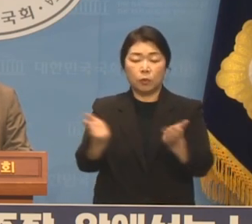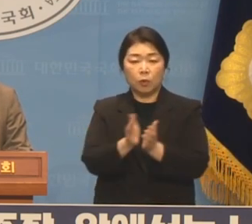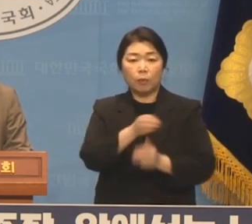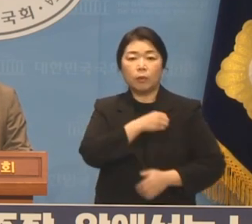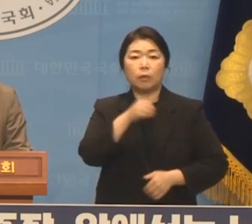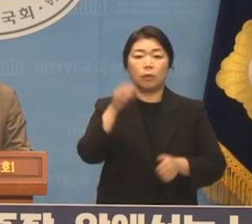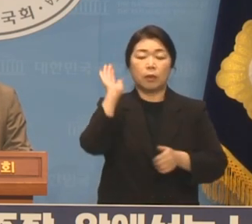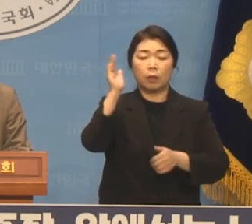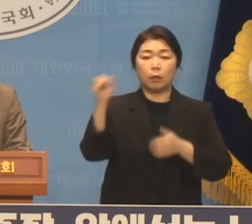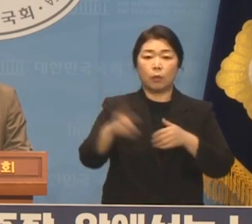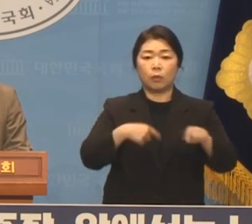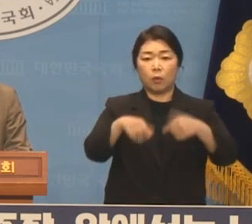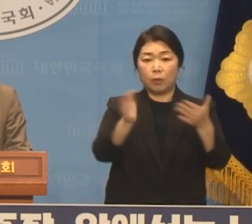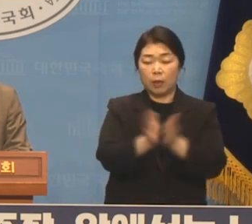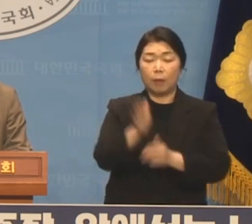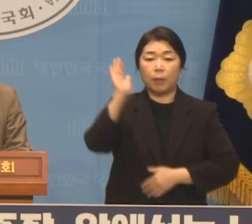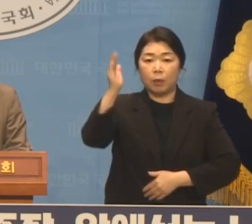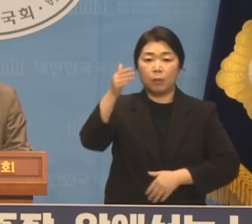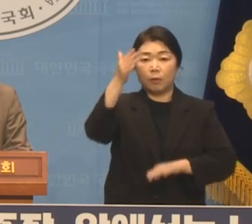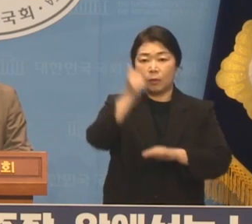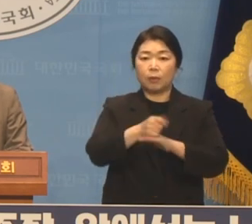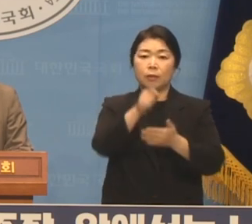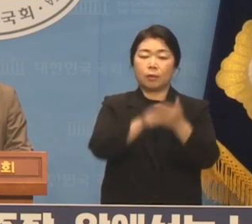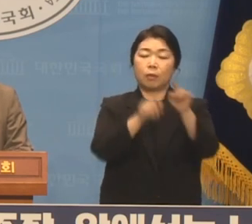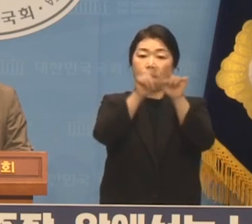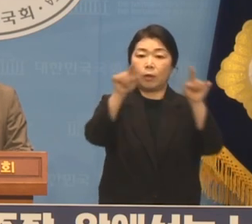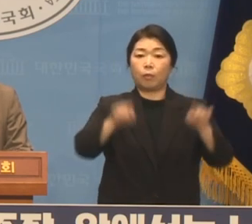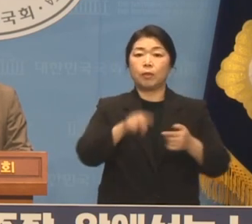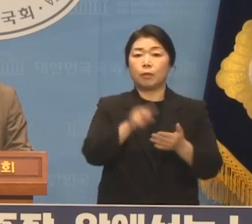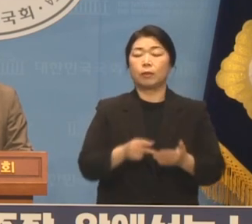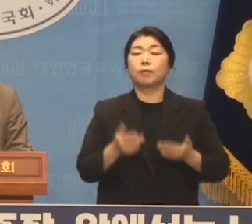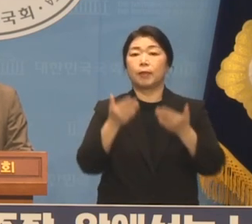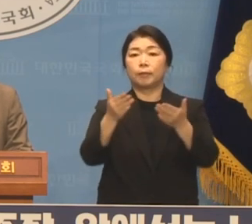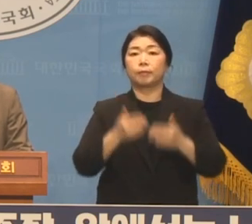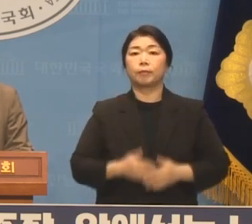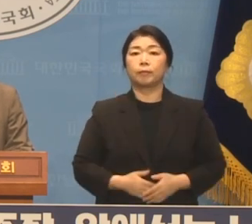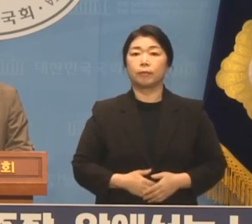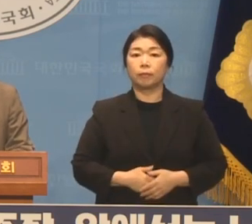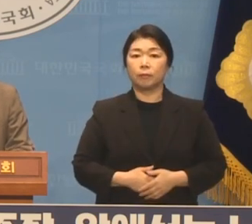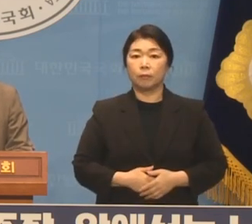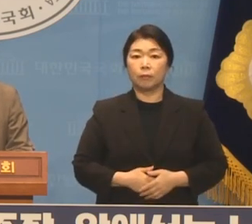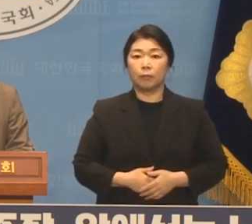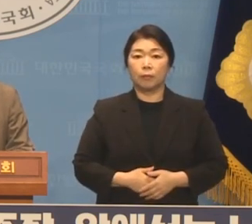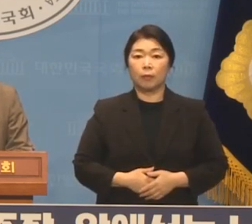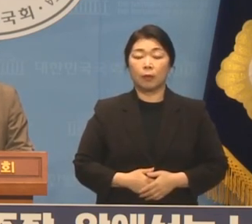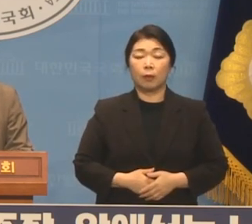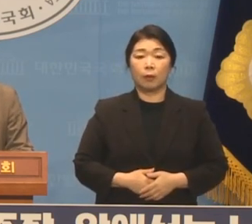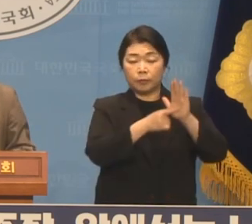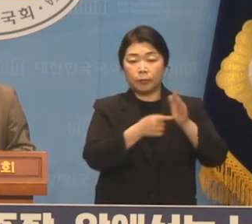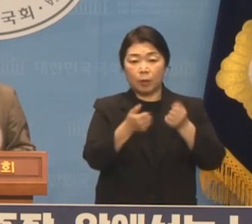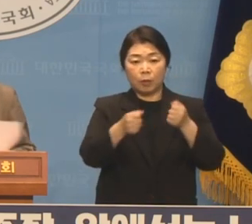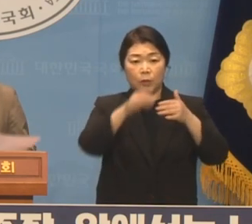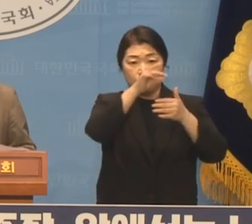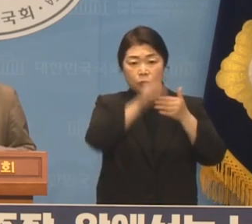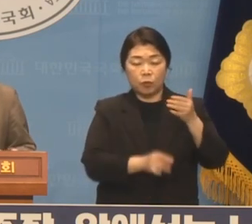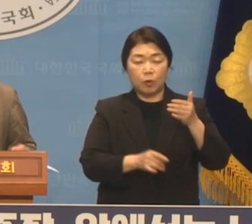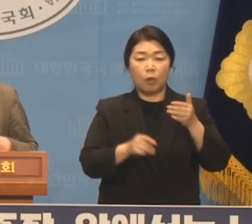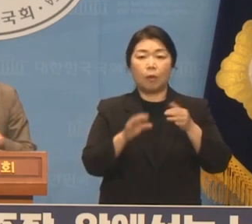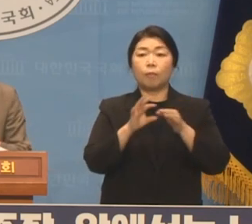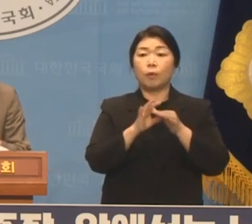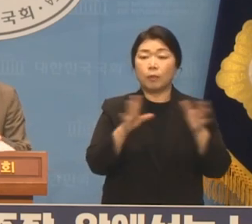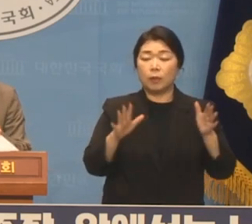발언, 마지막으로 기자회견문 낭독의 순서로 진행될 예정입니다. 발언은 별도의 순서 소개